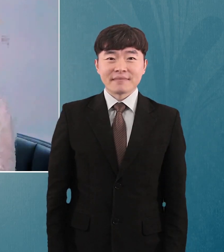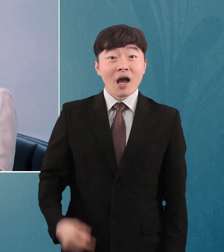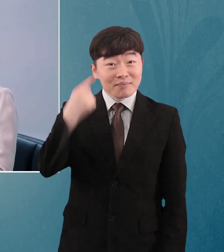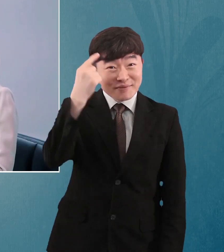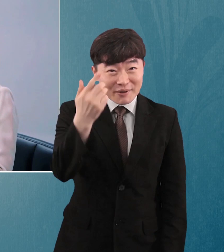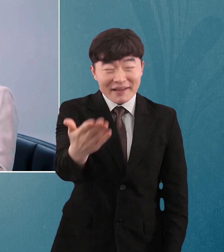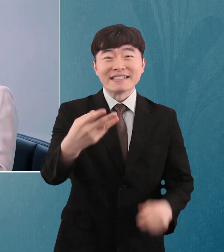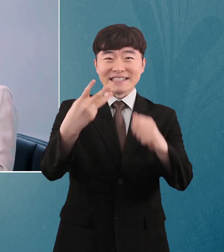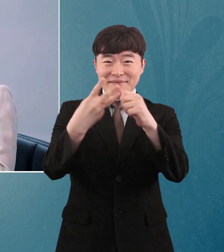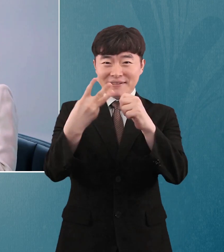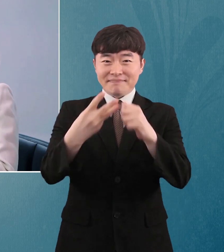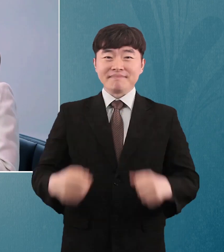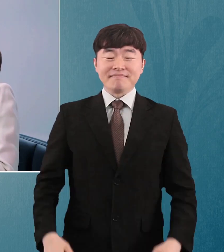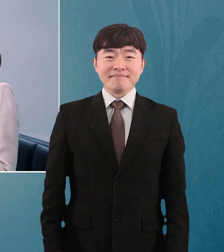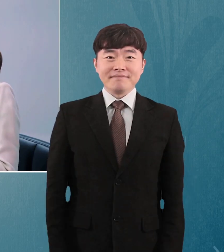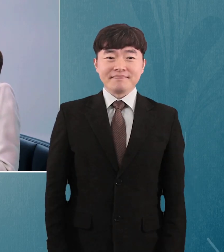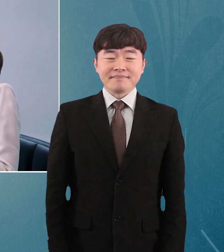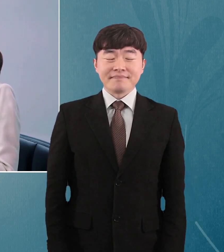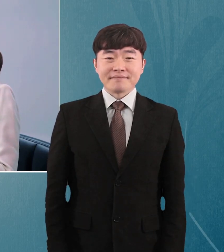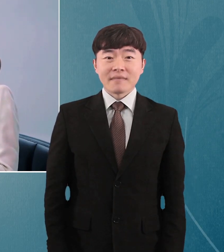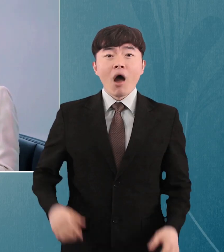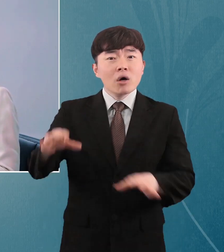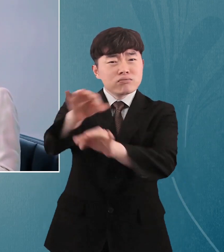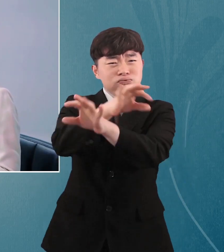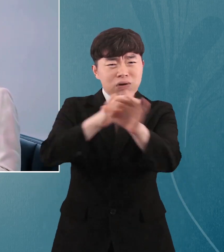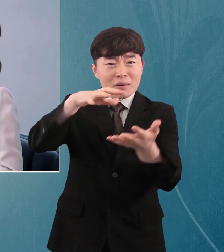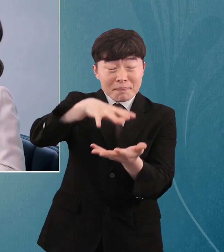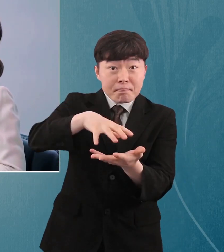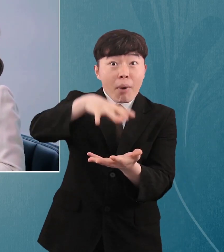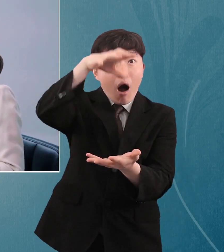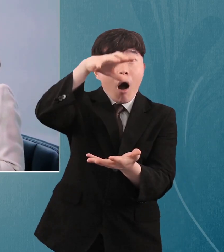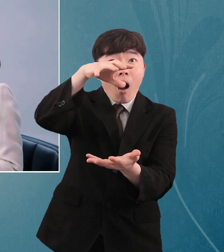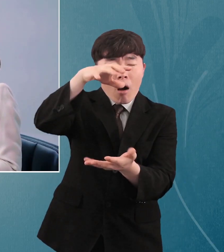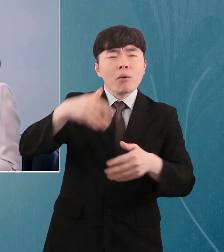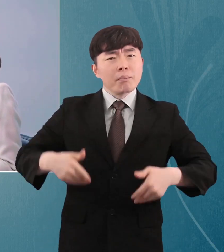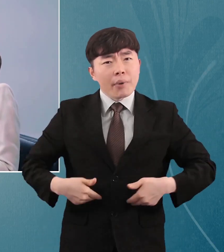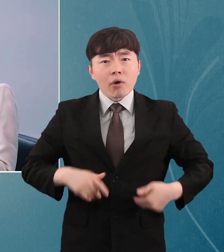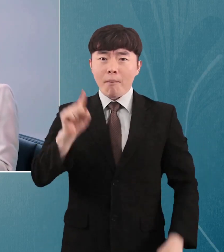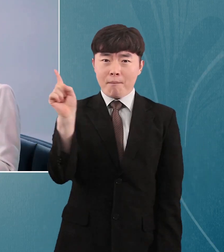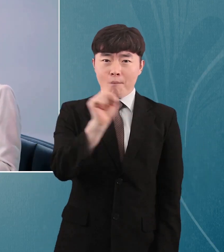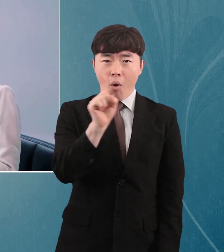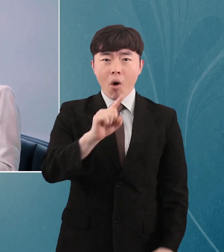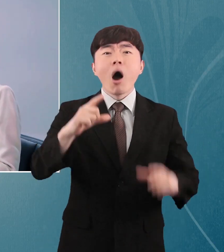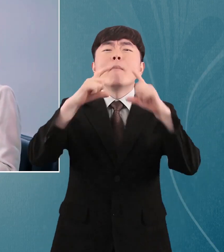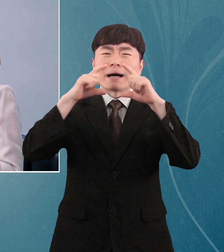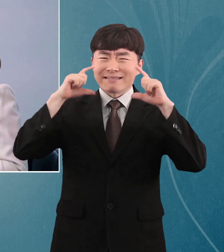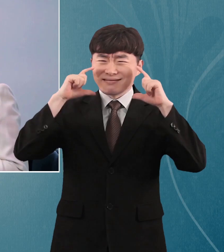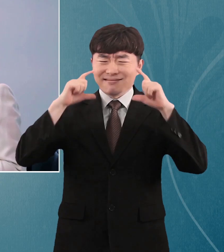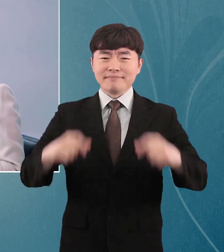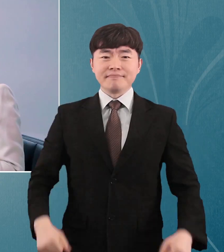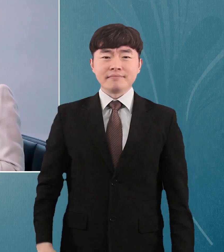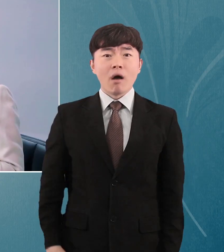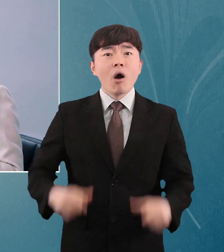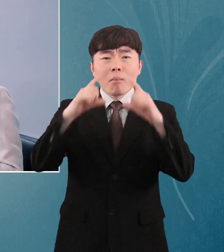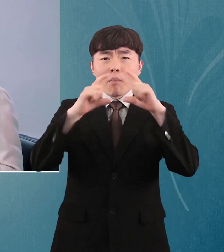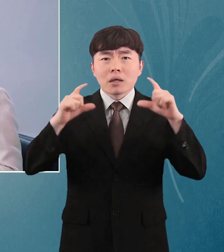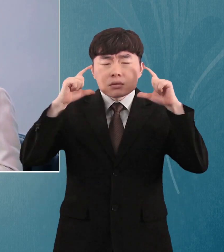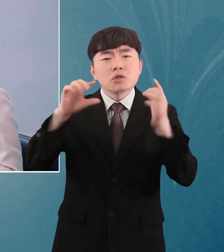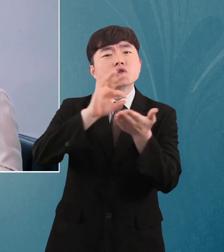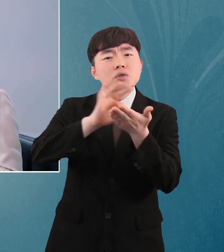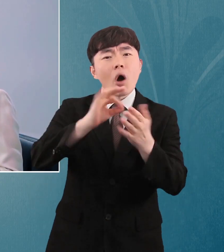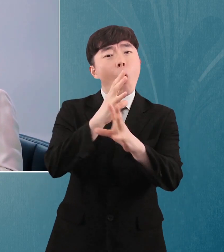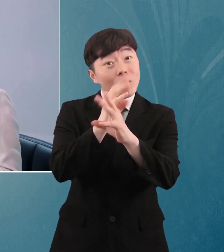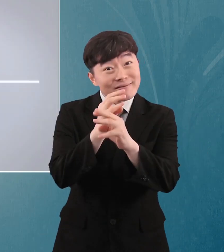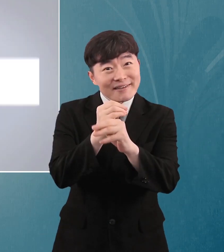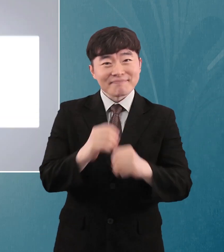세 번째 질문 드리겠습니다. 이 미세먼지 농도가 높으면 가장 먼저 떠오르는 게 마스크인데요. 마스크는 언제